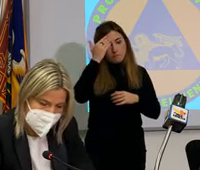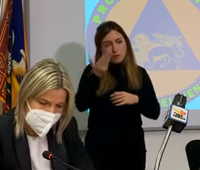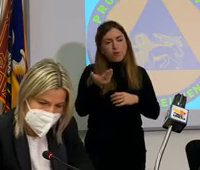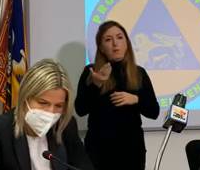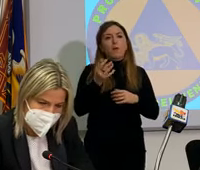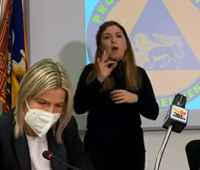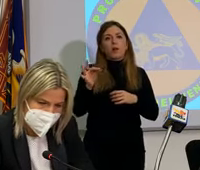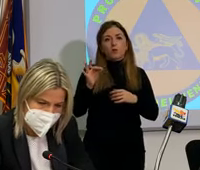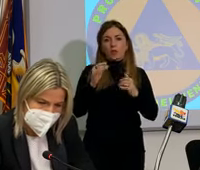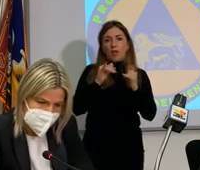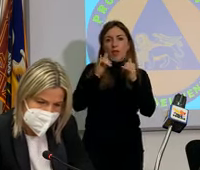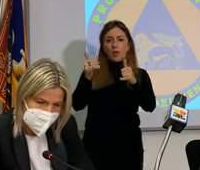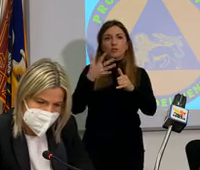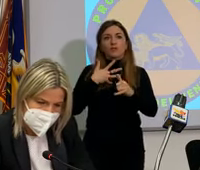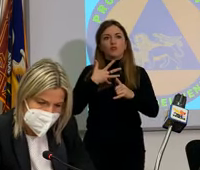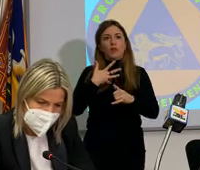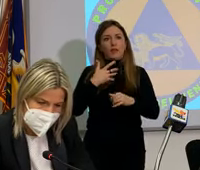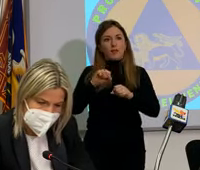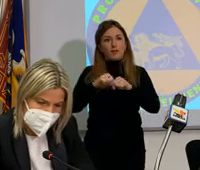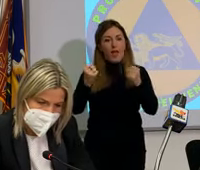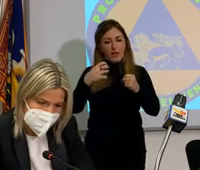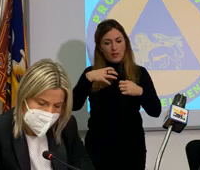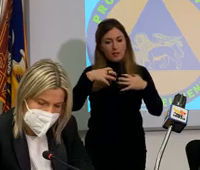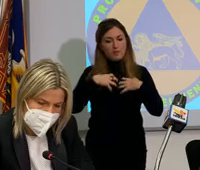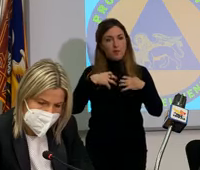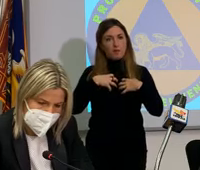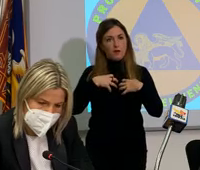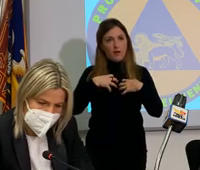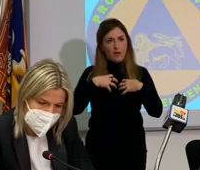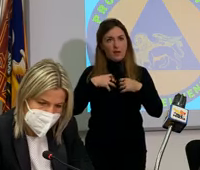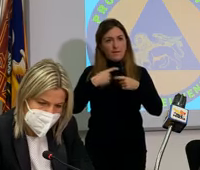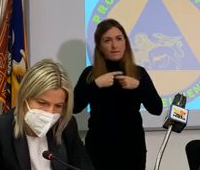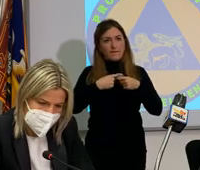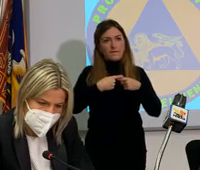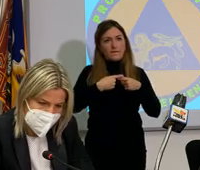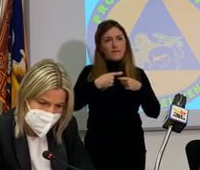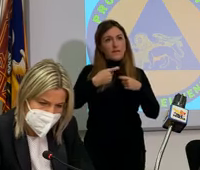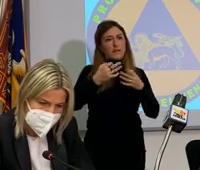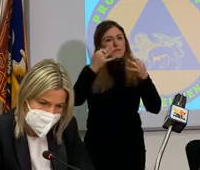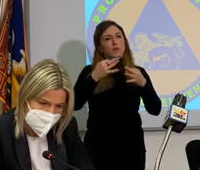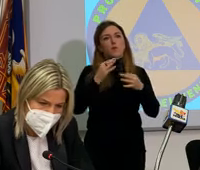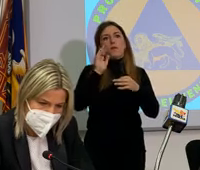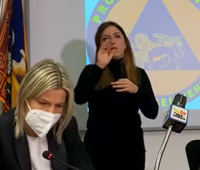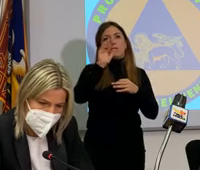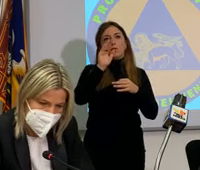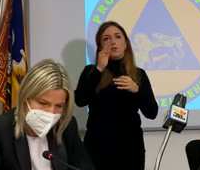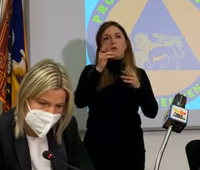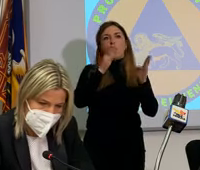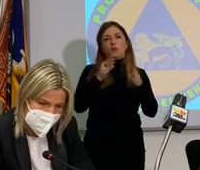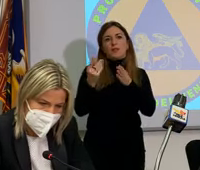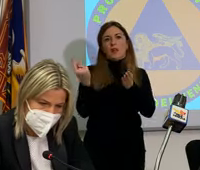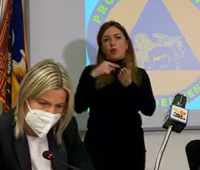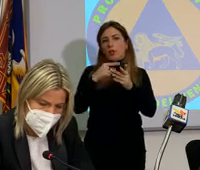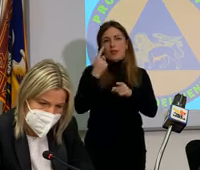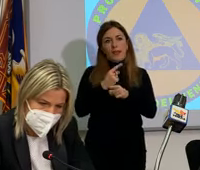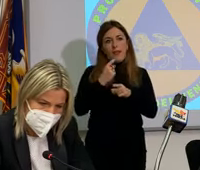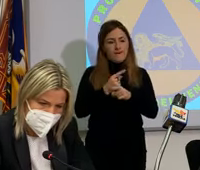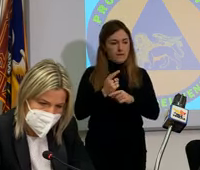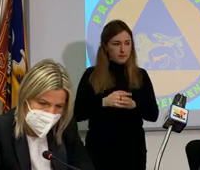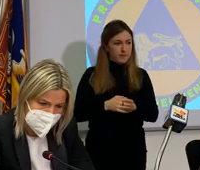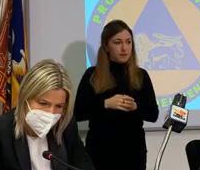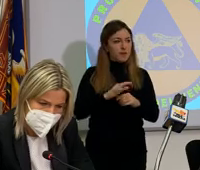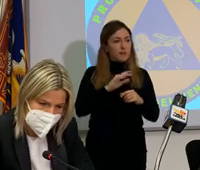danni polmonari gravi cronici che sicuramente richiederanno ulteriori di cover in futuro essa è andata